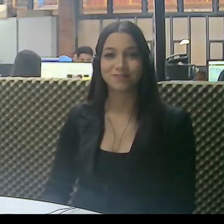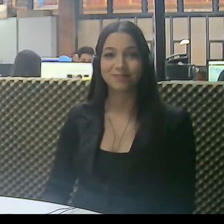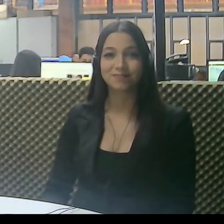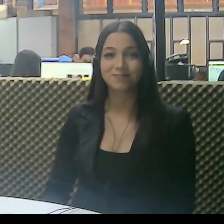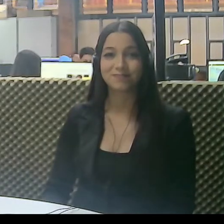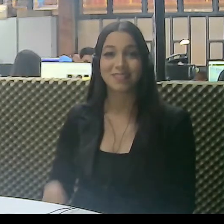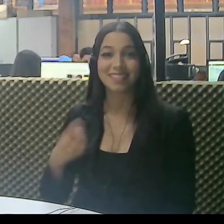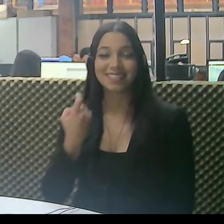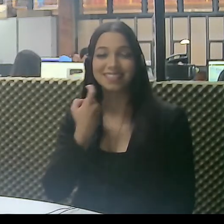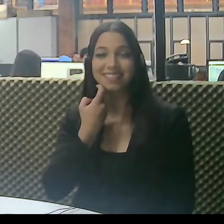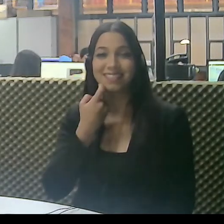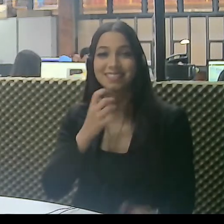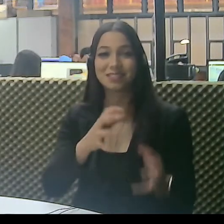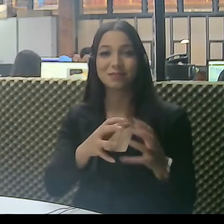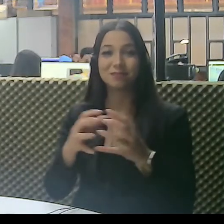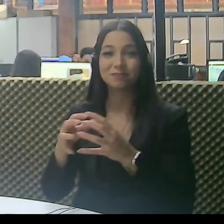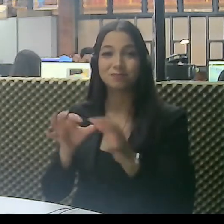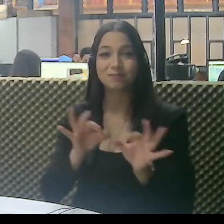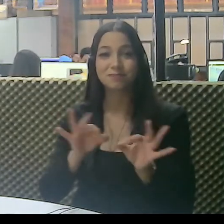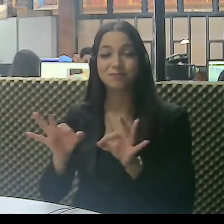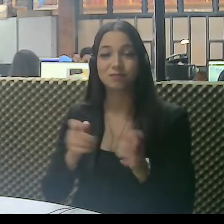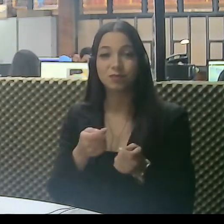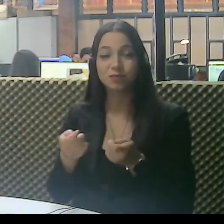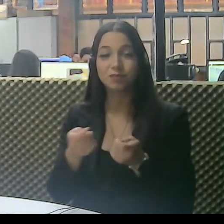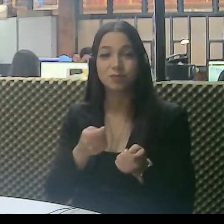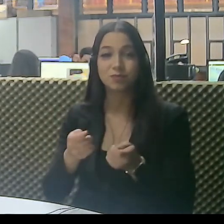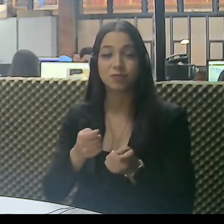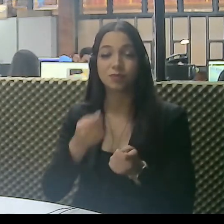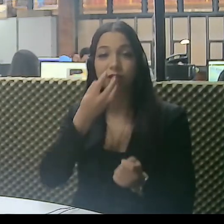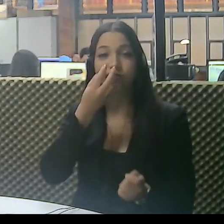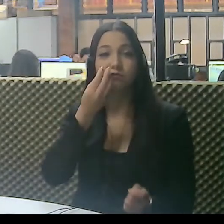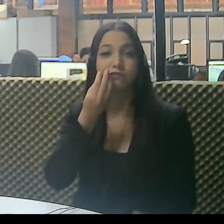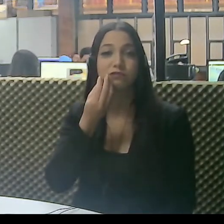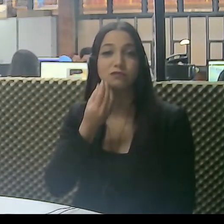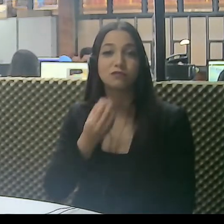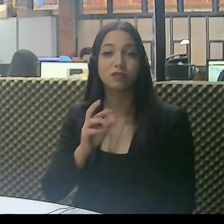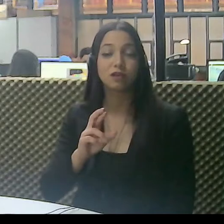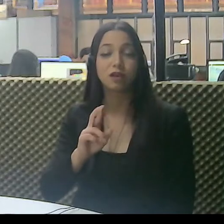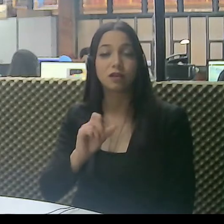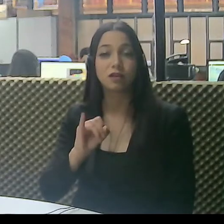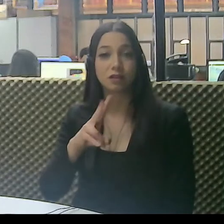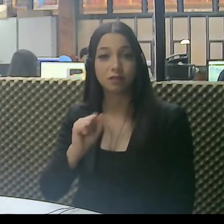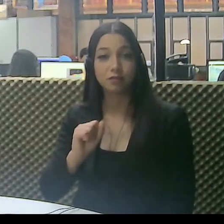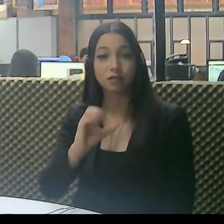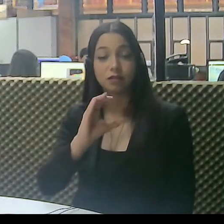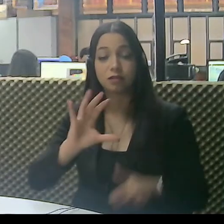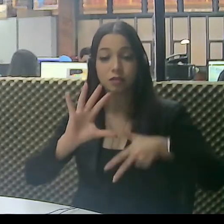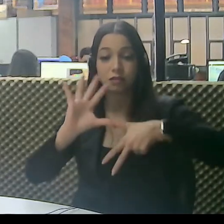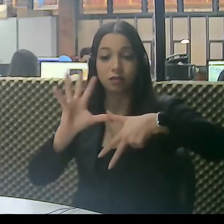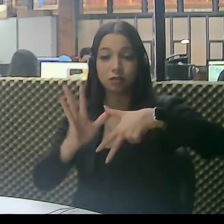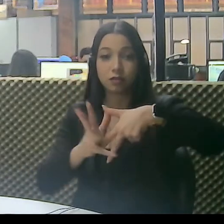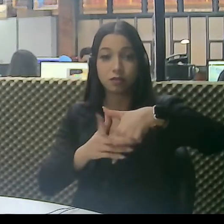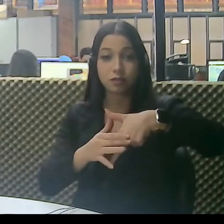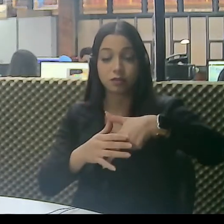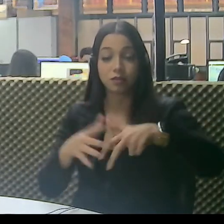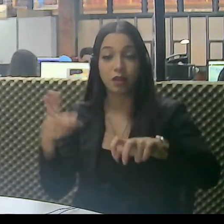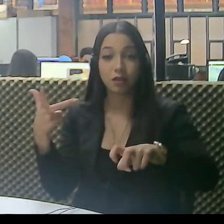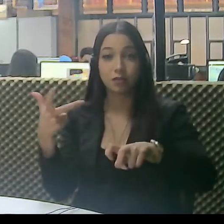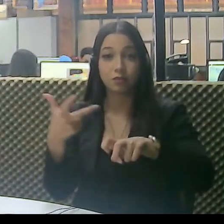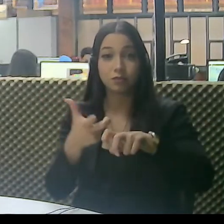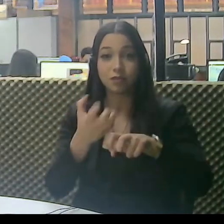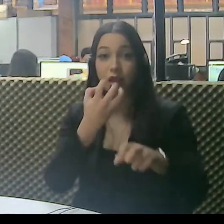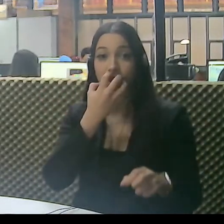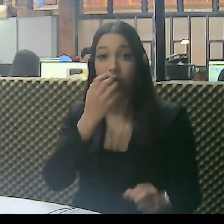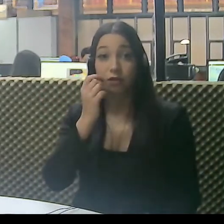Nesta sexta-feira, as equipes do Programa de Controle da Raiva, do Centro de Controle de Zoonoses, o CCZ, estão imunizando cães e